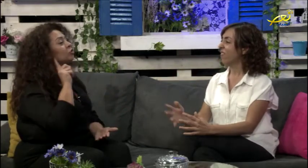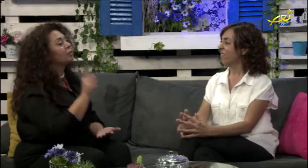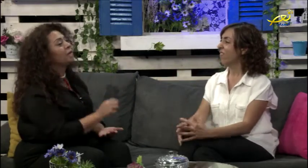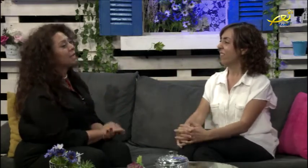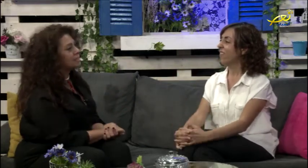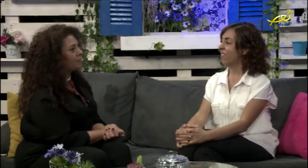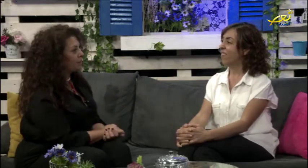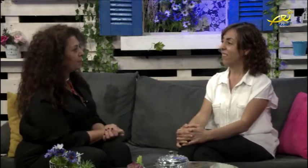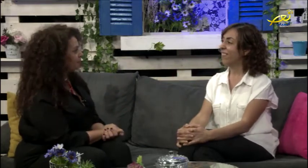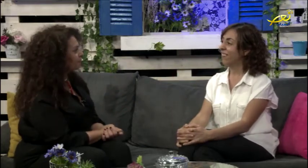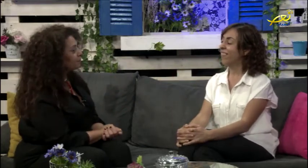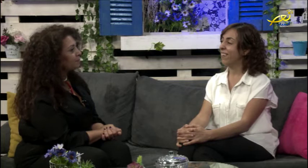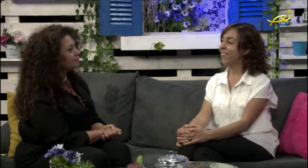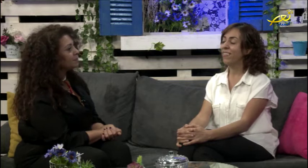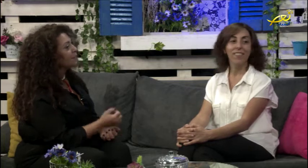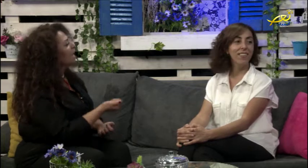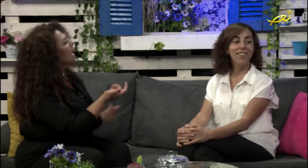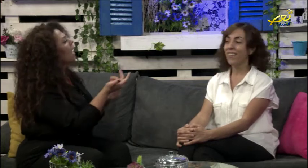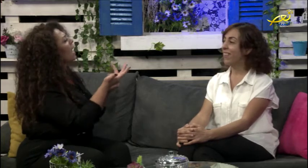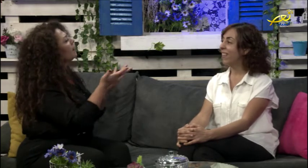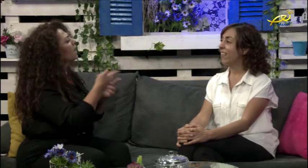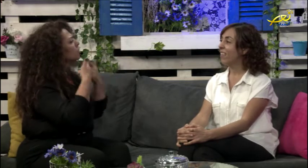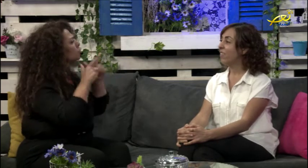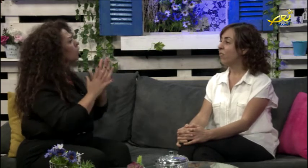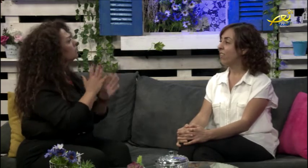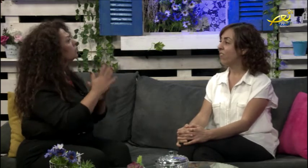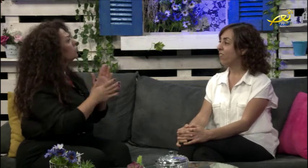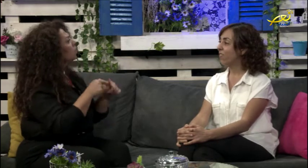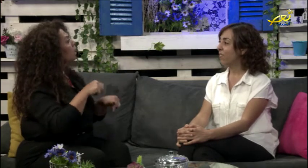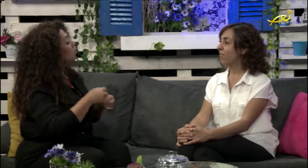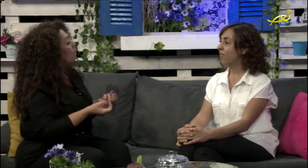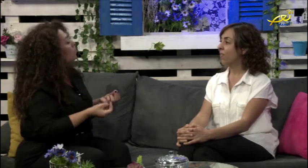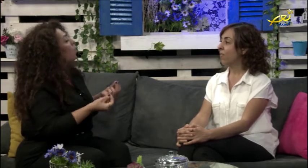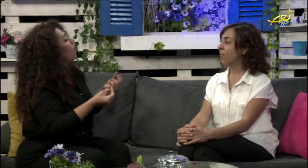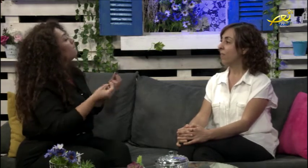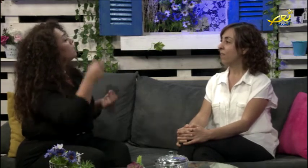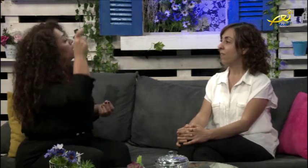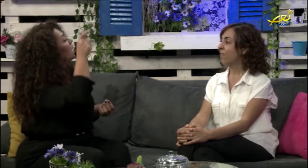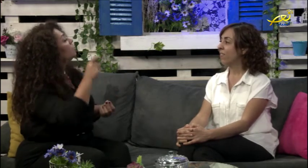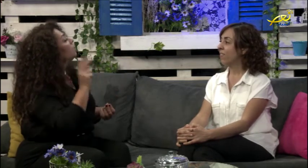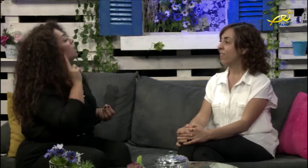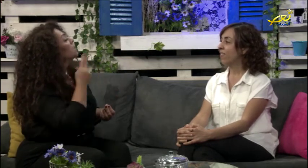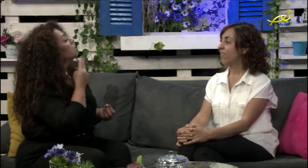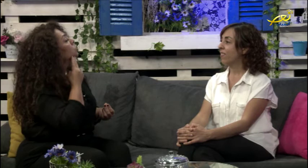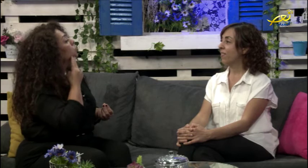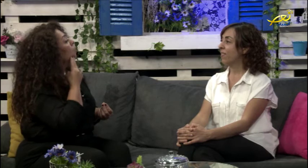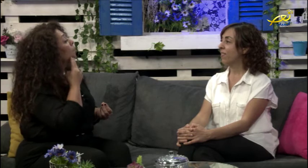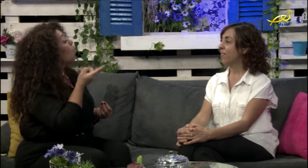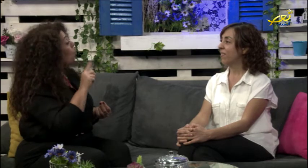مجتمع السامعين. قديش اليوم لغة الإشارة مهمة للأشخاص الصم وخاصة لتلاميذك؟